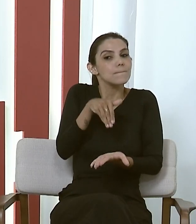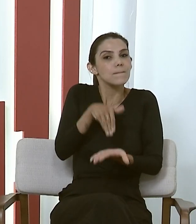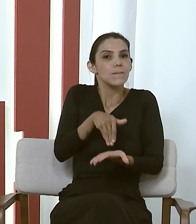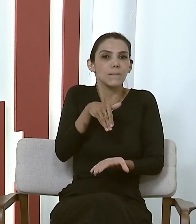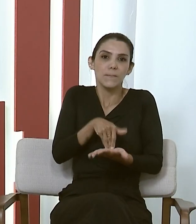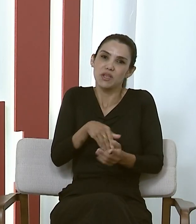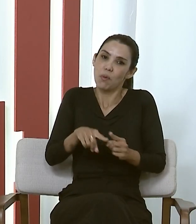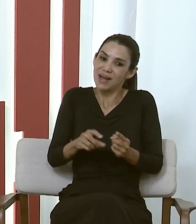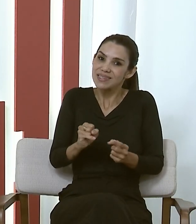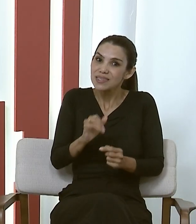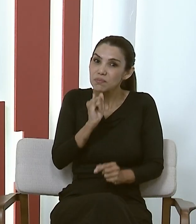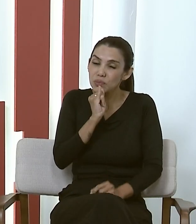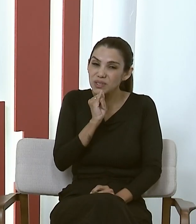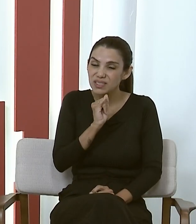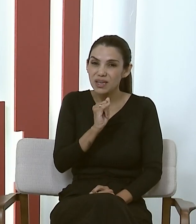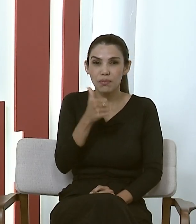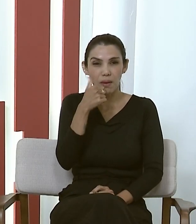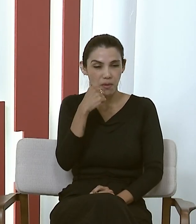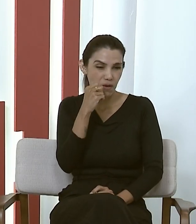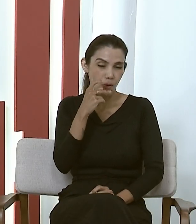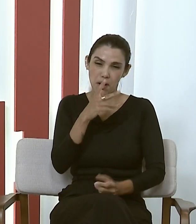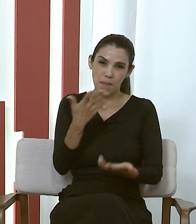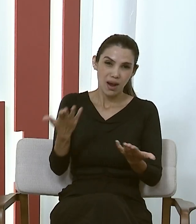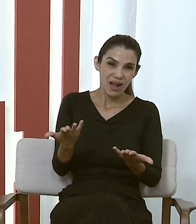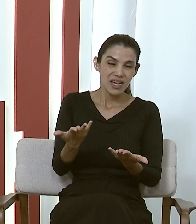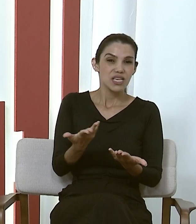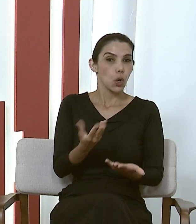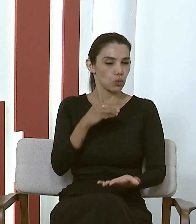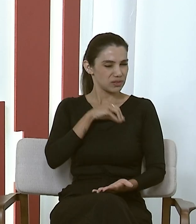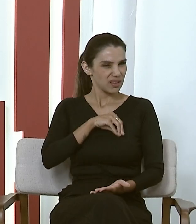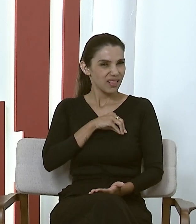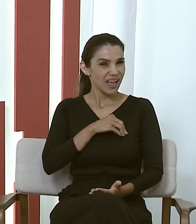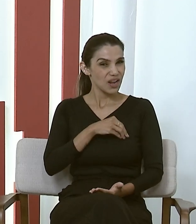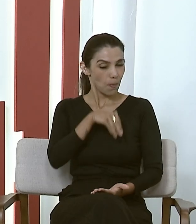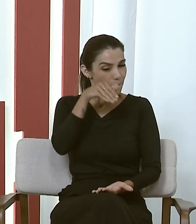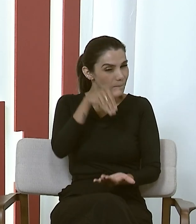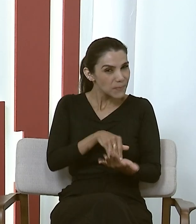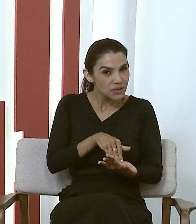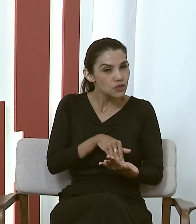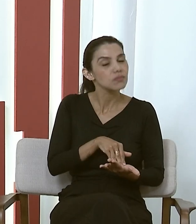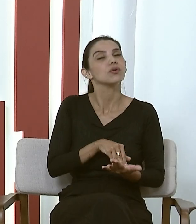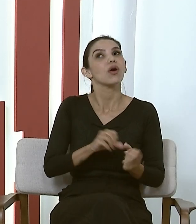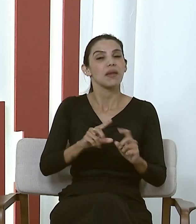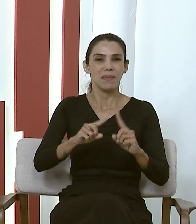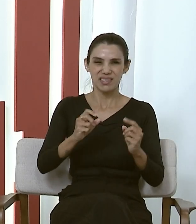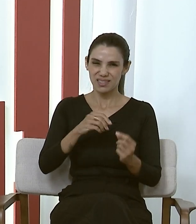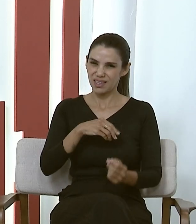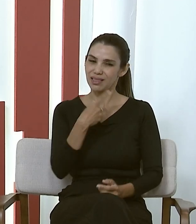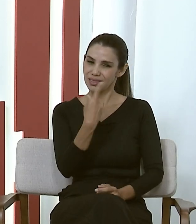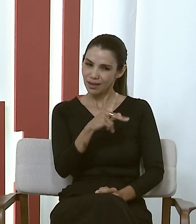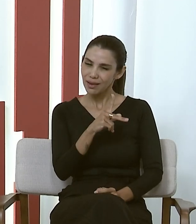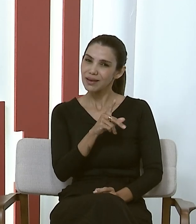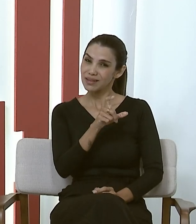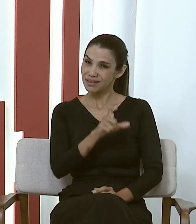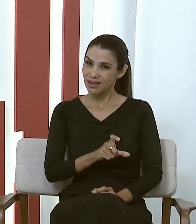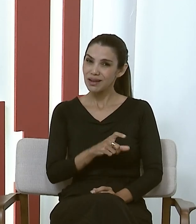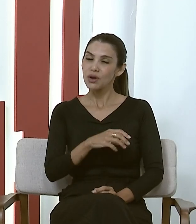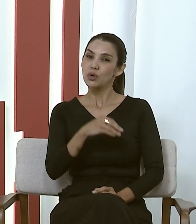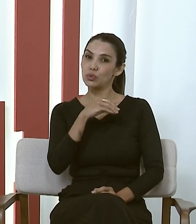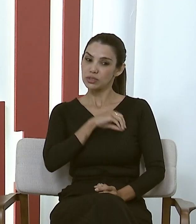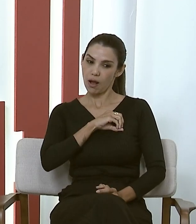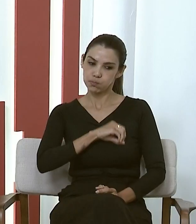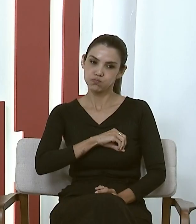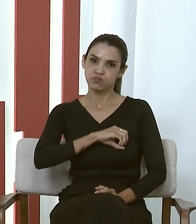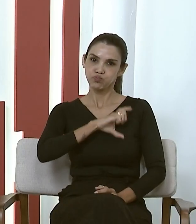de miserabilidade. Num contexto em que um pai ganha um salário melhor, que o padrão de vida da criança é melhor, que a